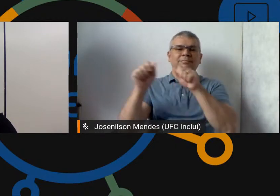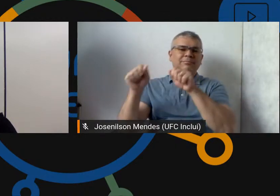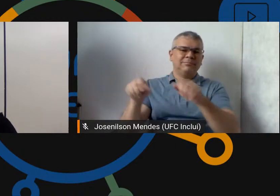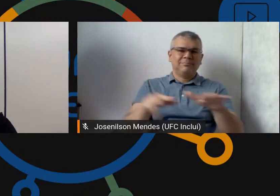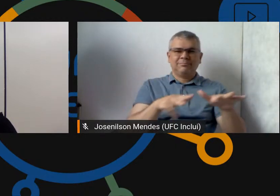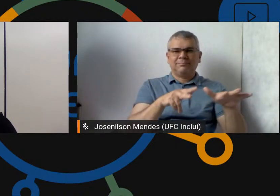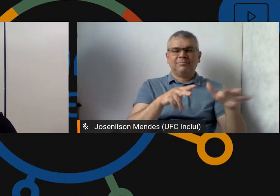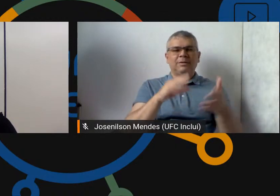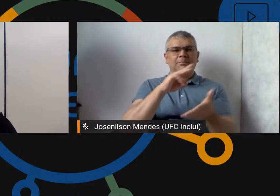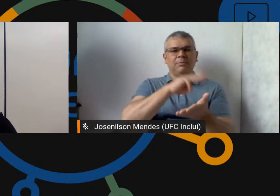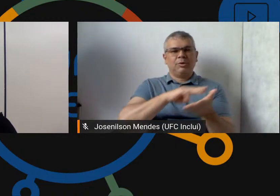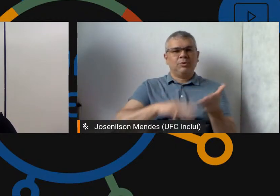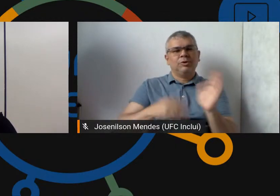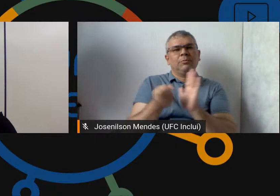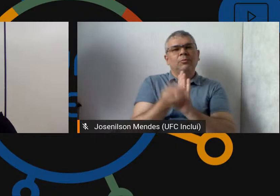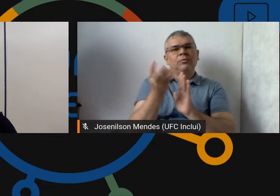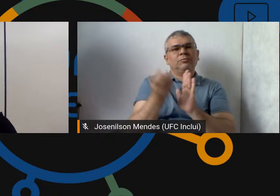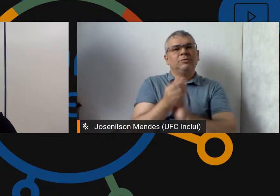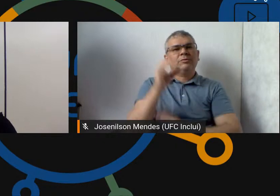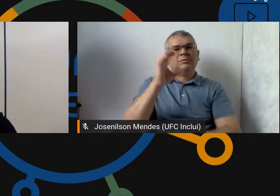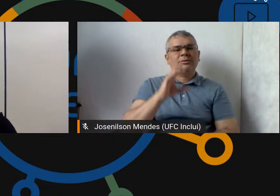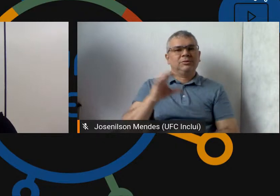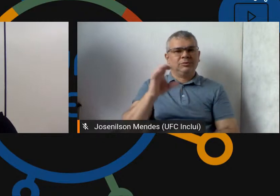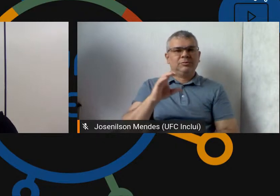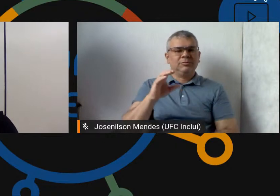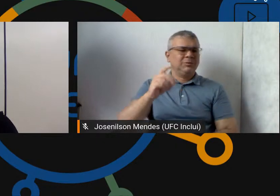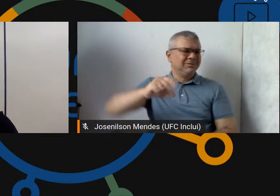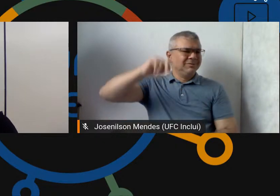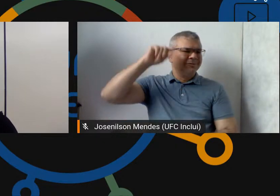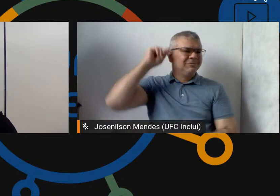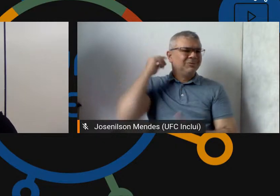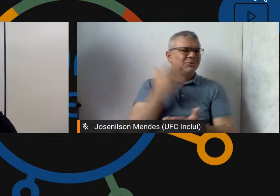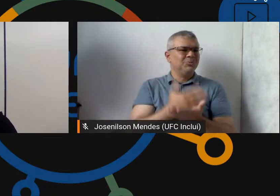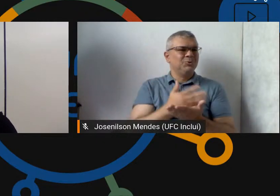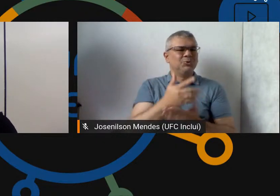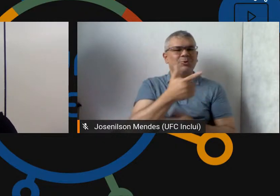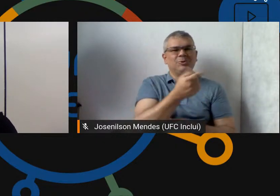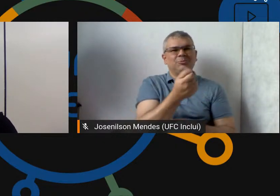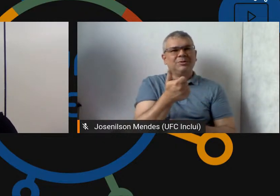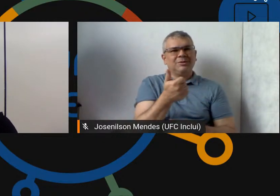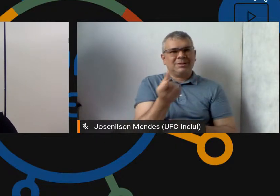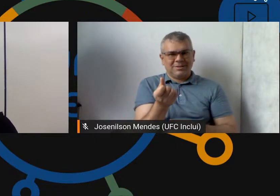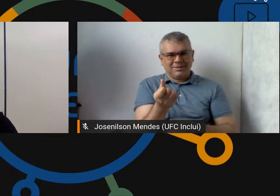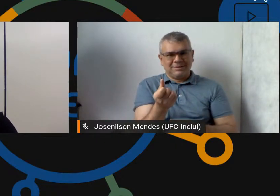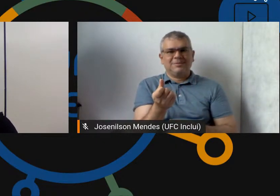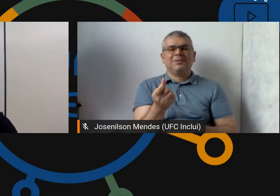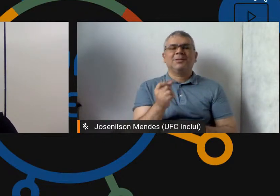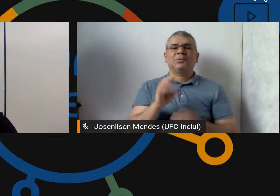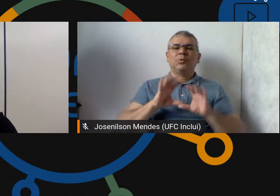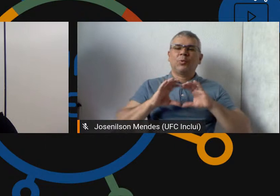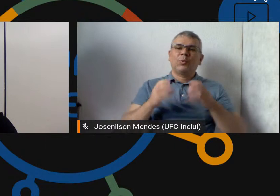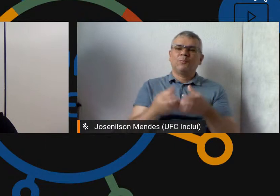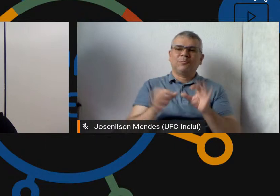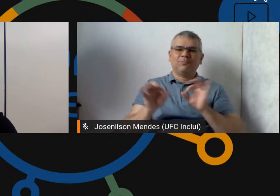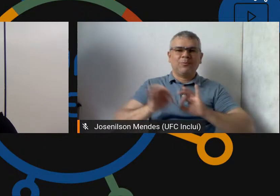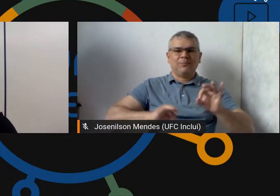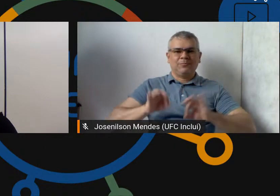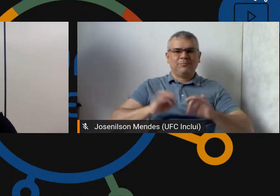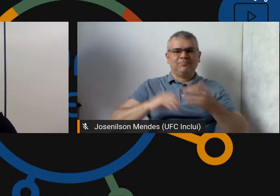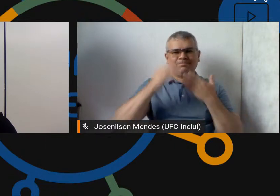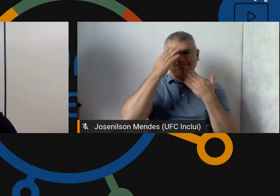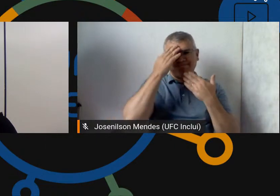desde 2016, na comissão organizadora. Temos uma palavra de agradecimento ao Sistema de Bibliotecas da